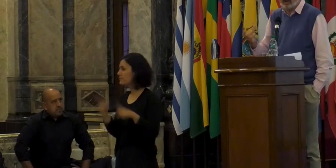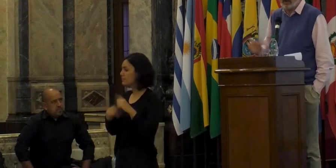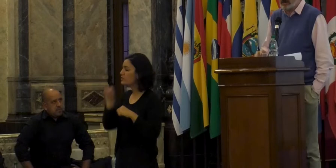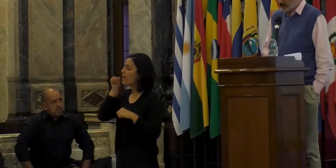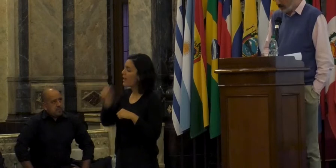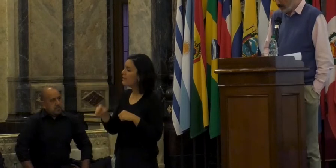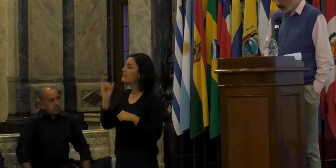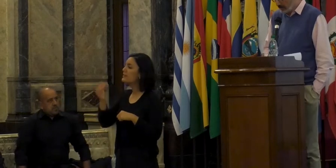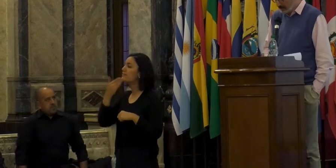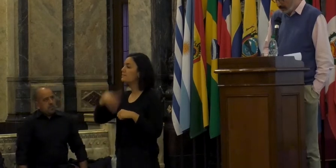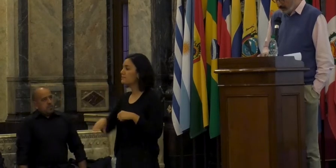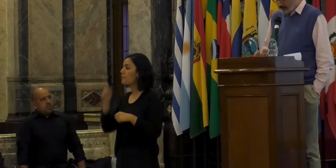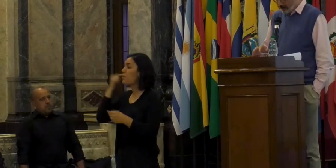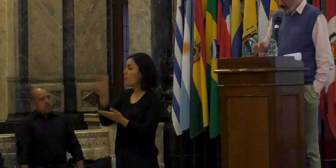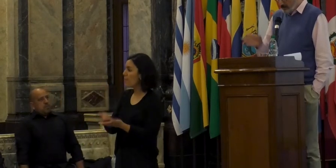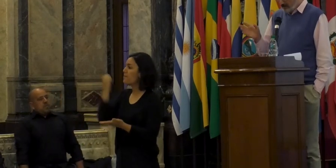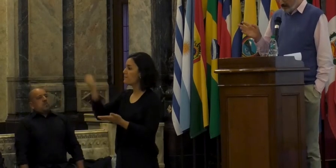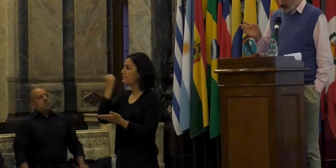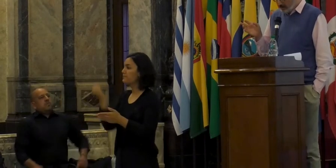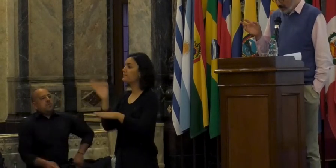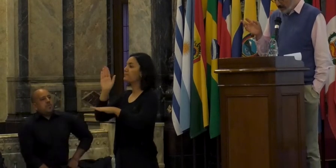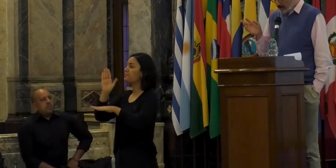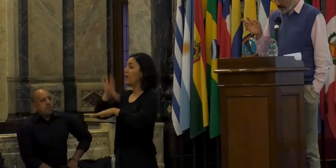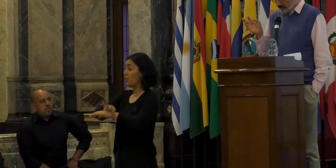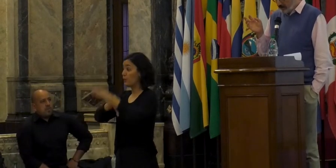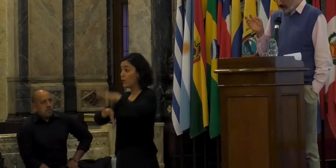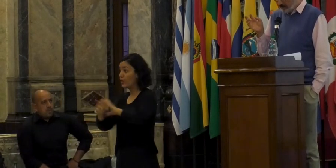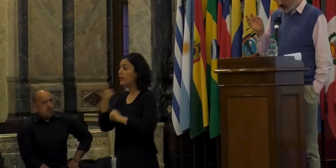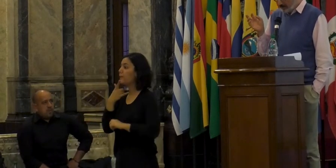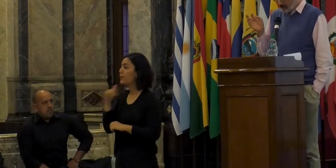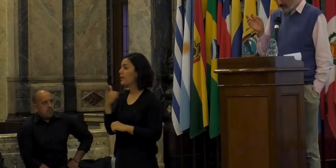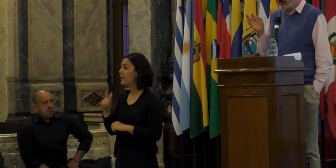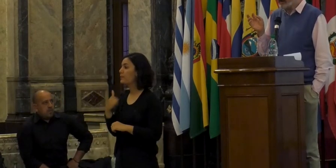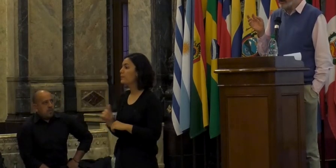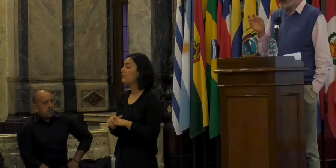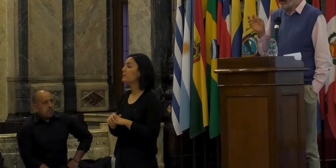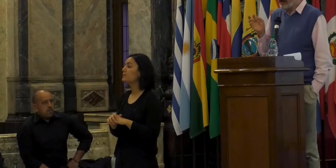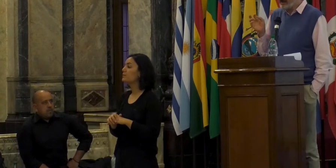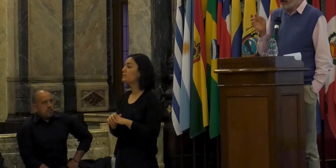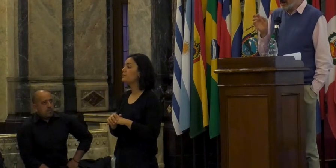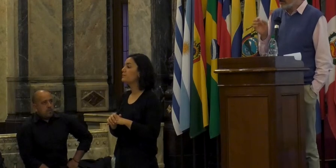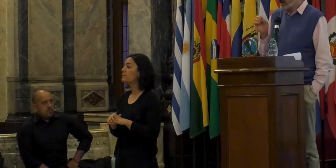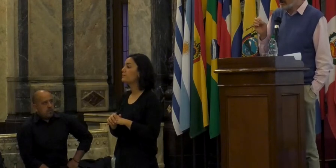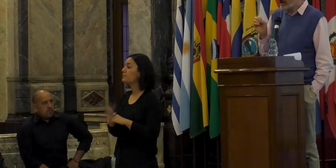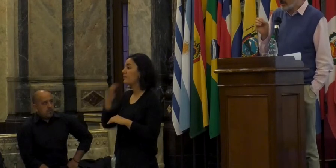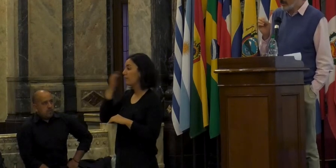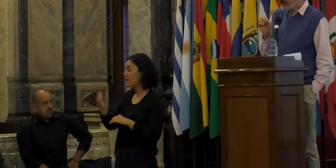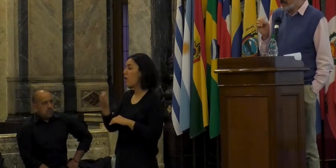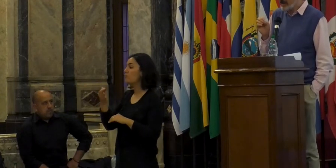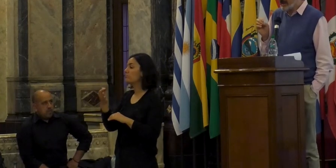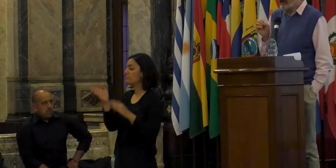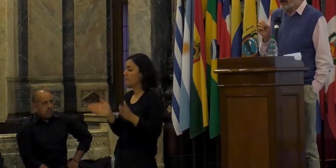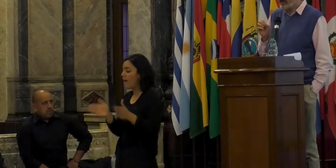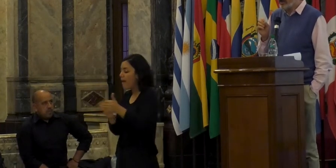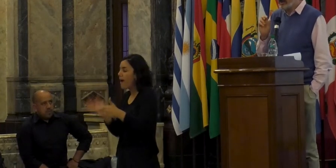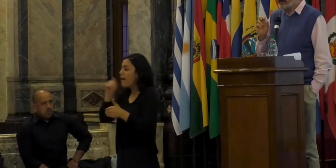es una buena propuesta antropológica, que apunta también, por ejemplo, en la dirección de Orvar Lofgren, cuando habla de Black Box of